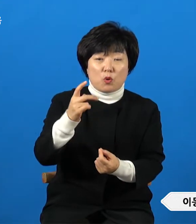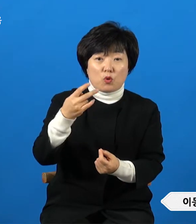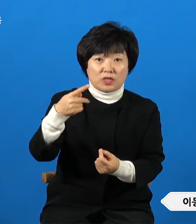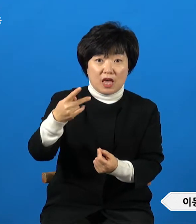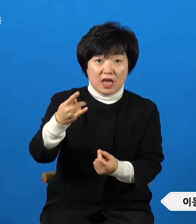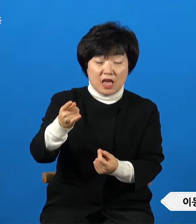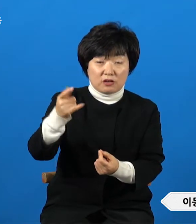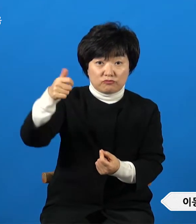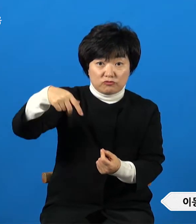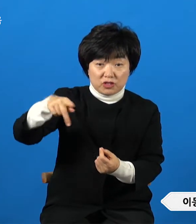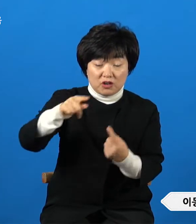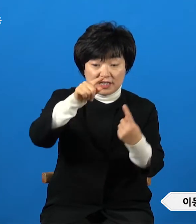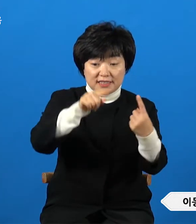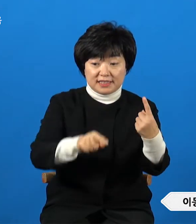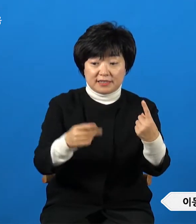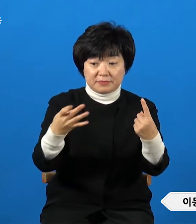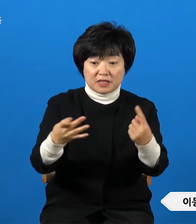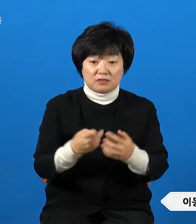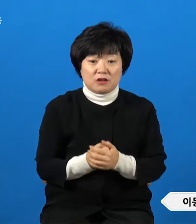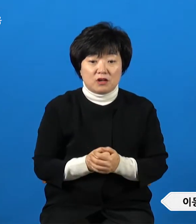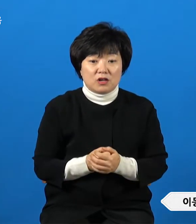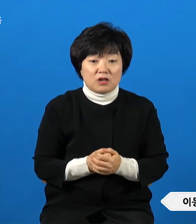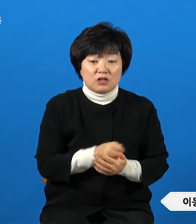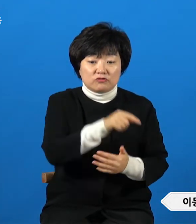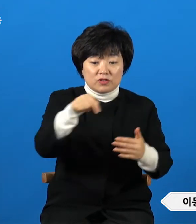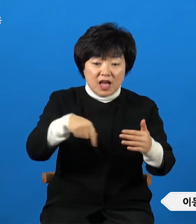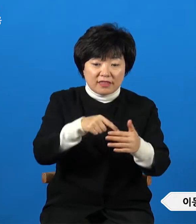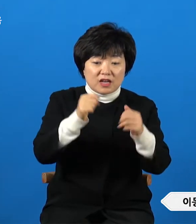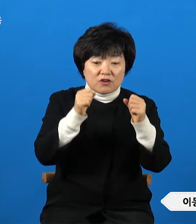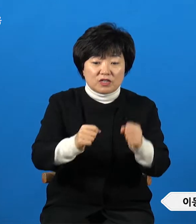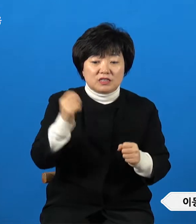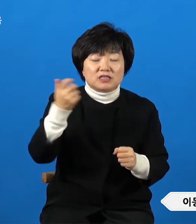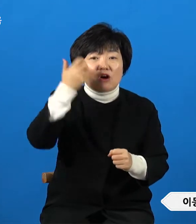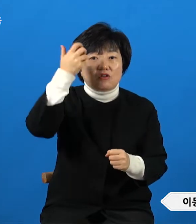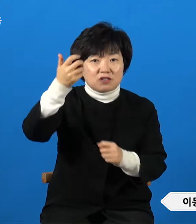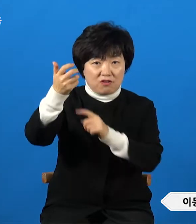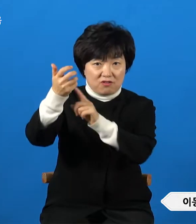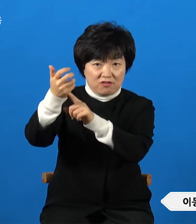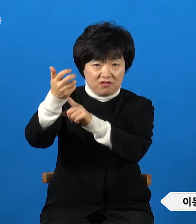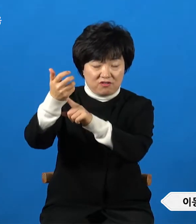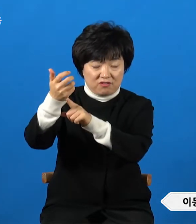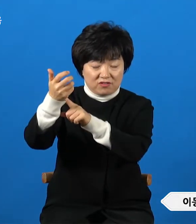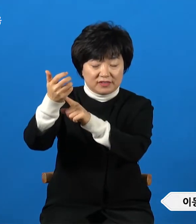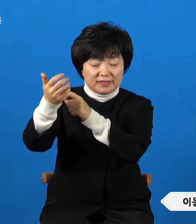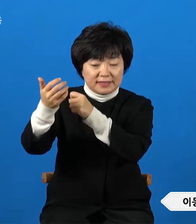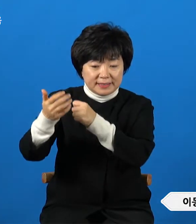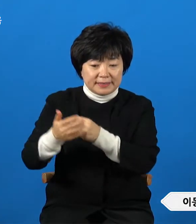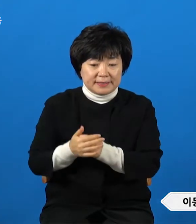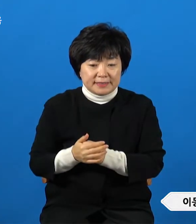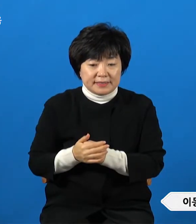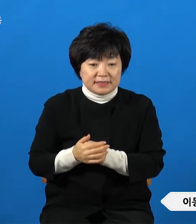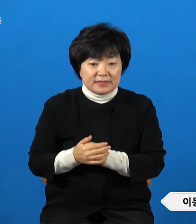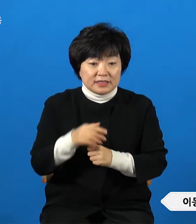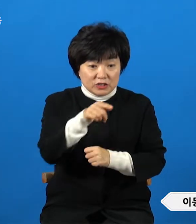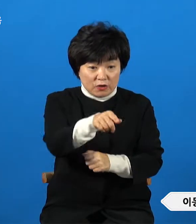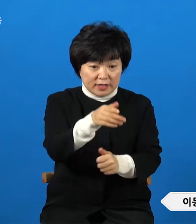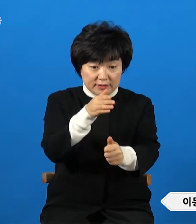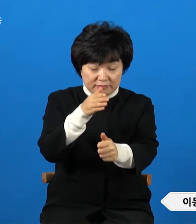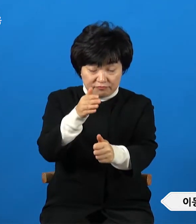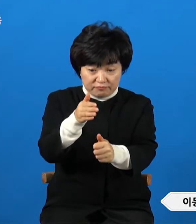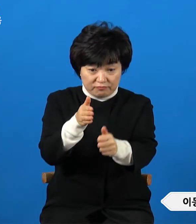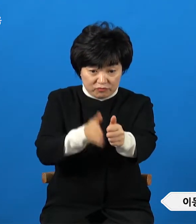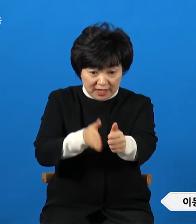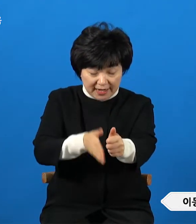같이 읽겠습니다. 시작. 우리 안에 거하시는 성령으로 말미암아 네게 부탁한 아름다운